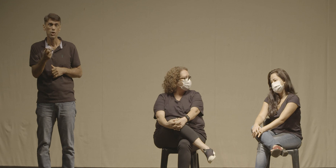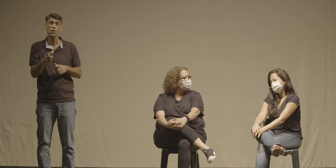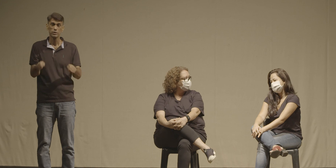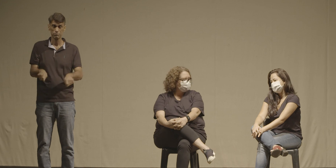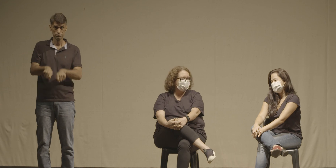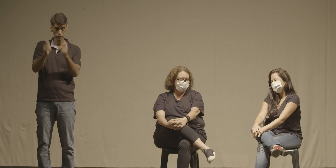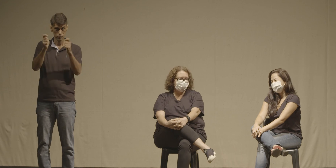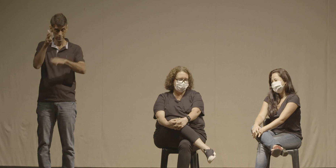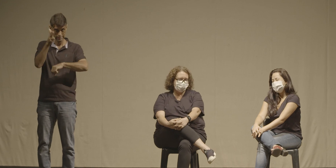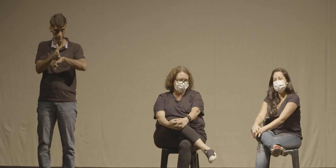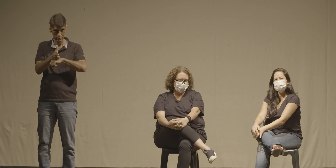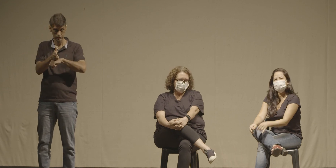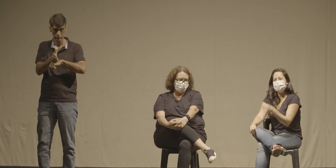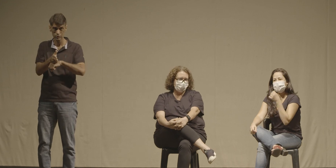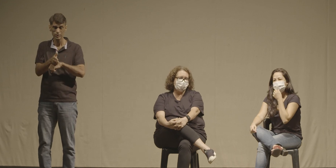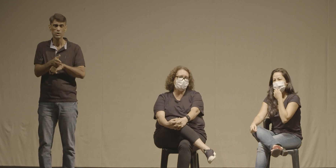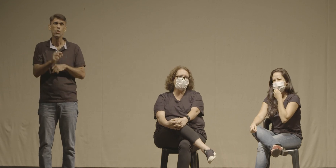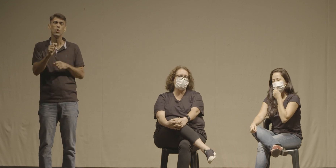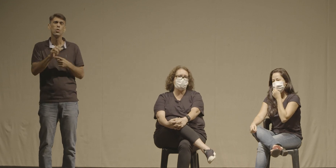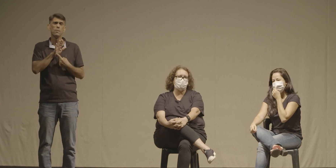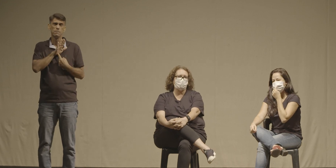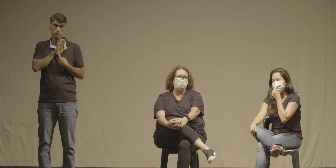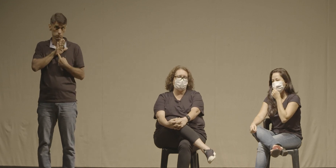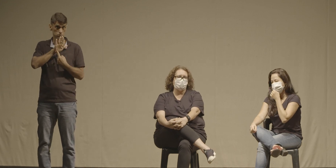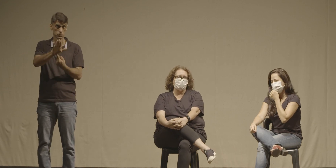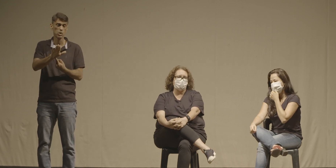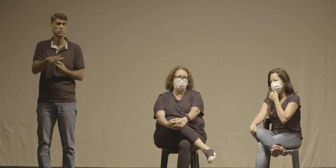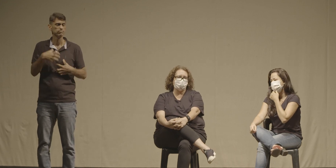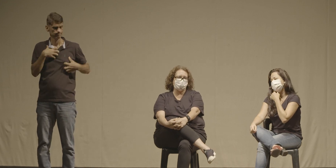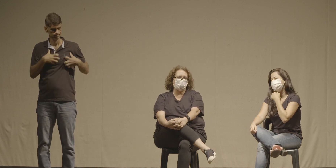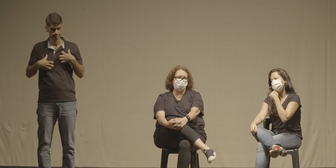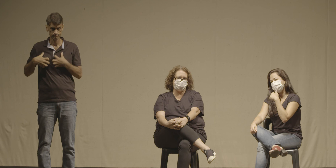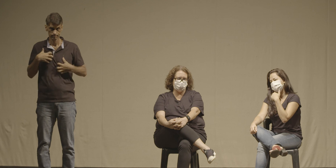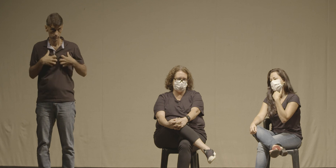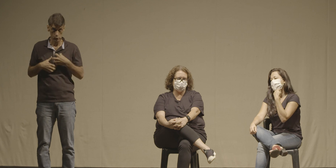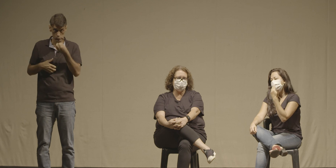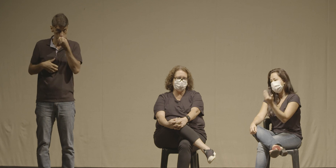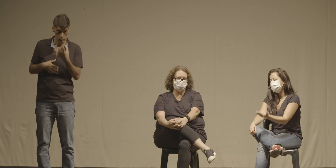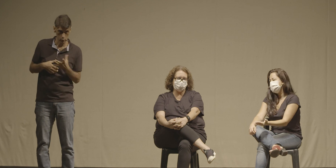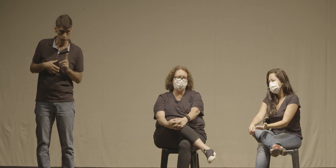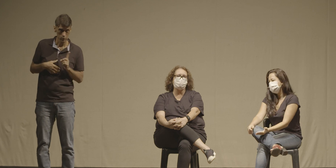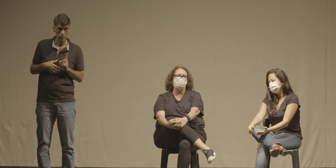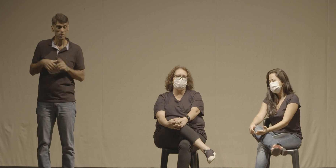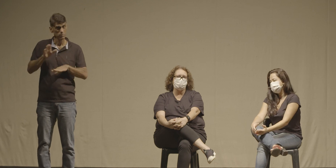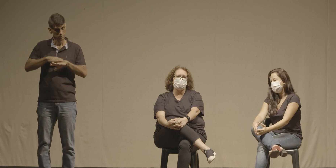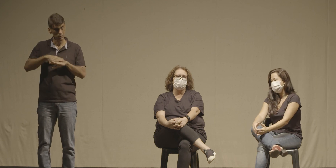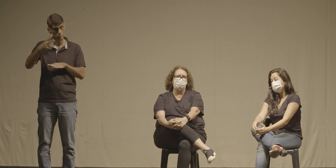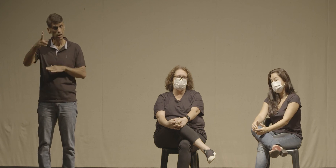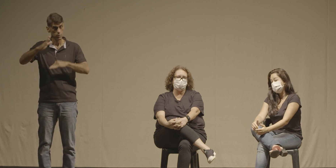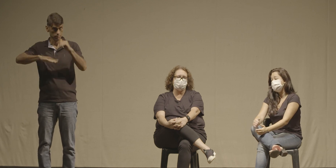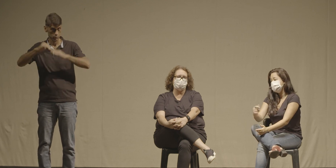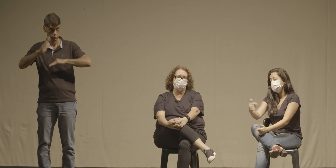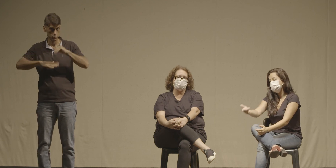set, deixando claro o seu desconforto, descontentamento com a posição do